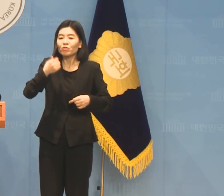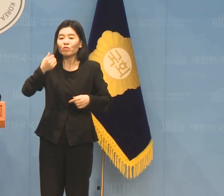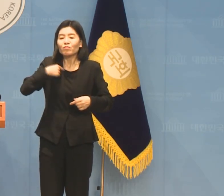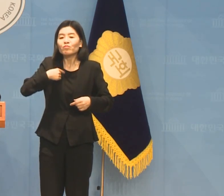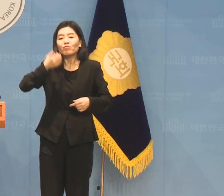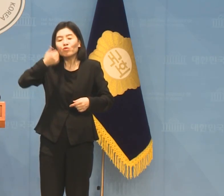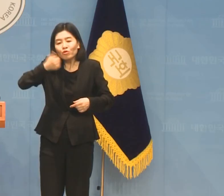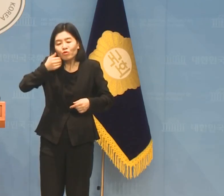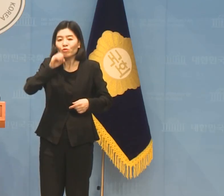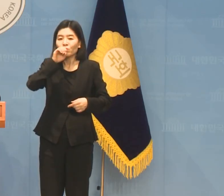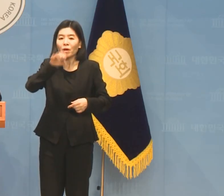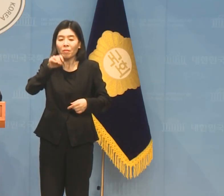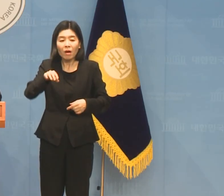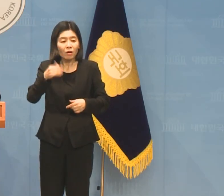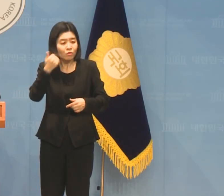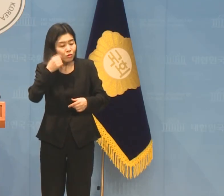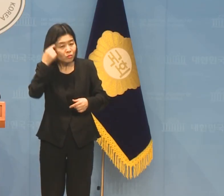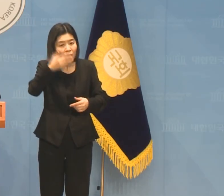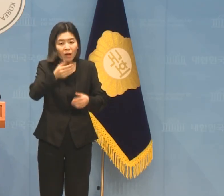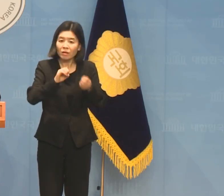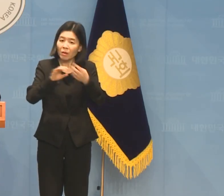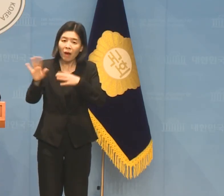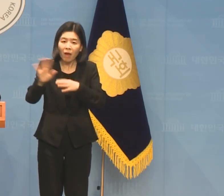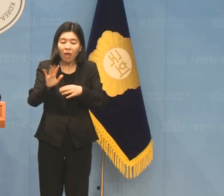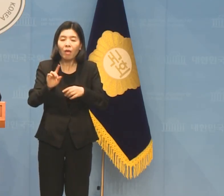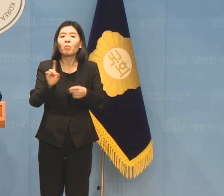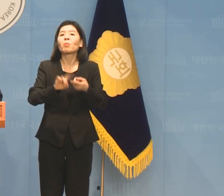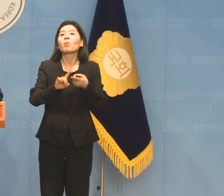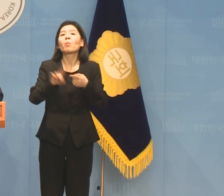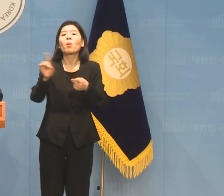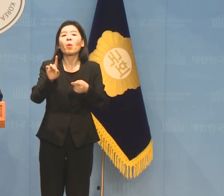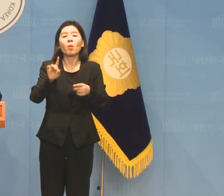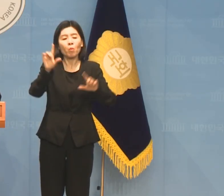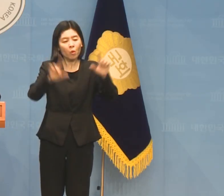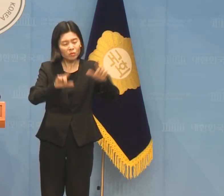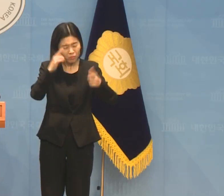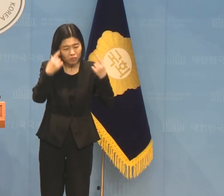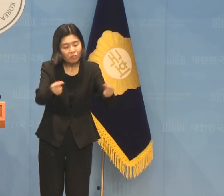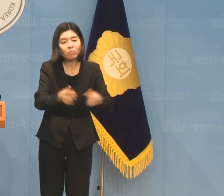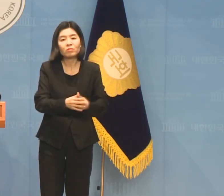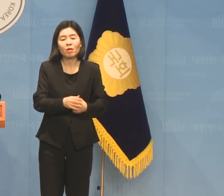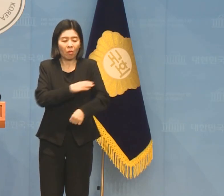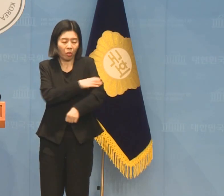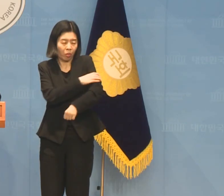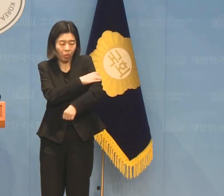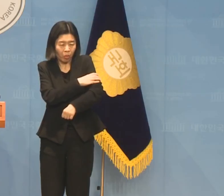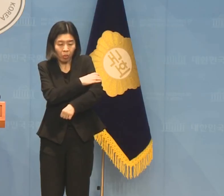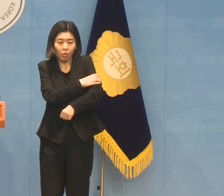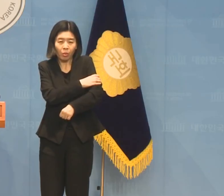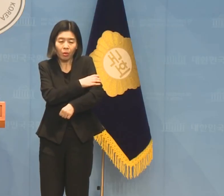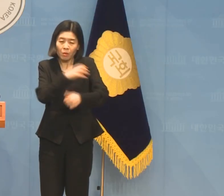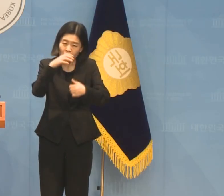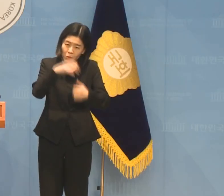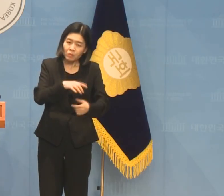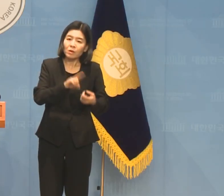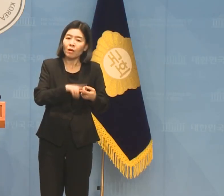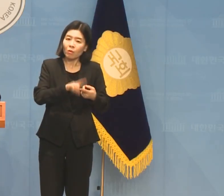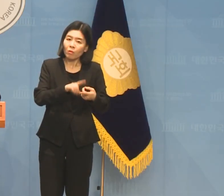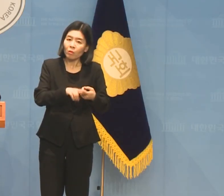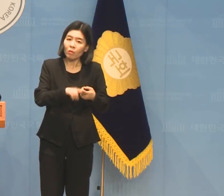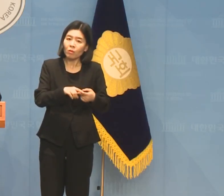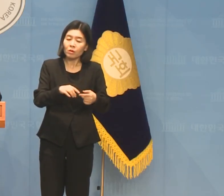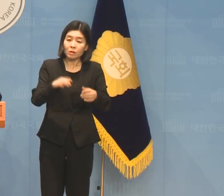김문수의 모습과 조금도 달라지지 않았습니다. 권위의식에 갇혀 시대를 읽지 못하는 국민꼰대